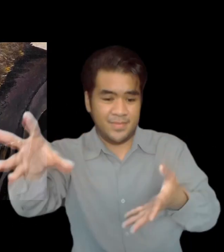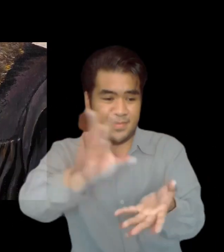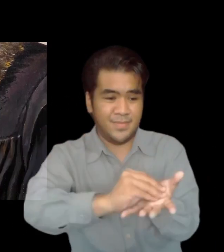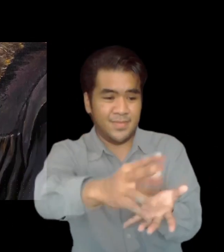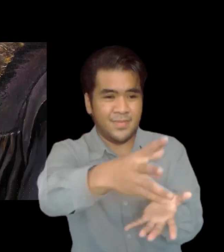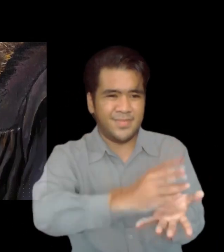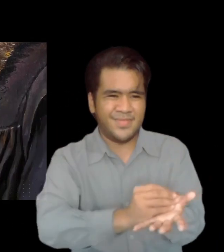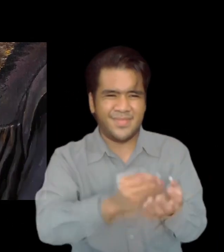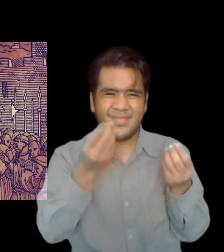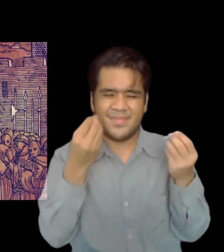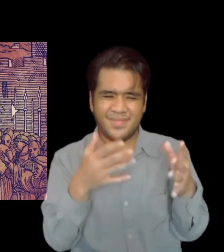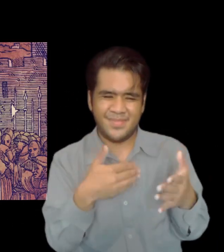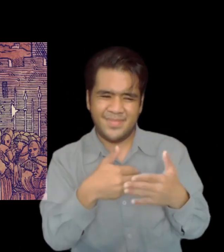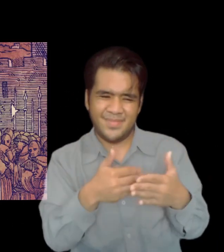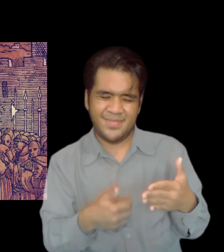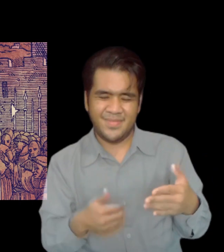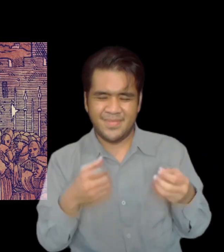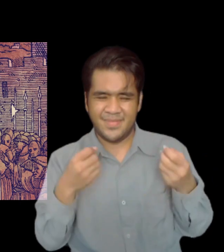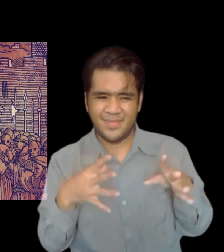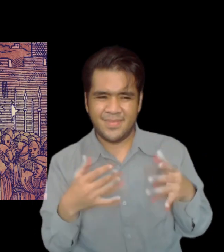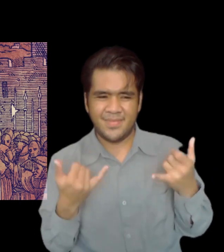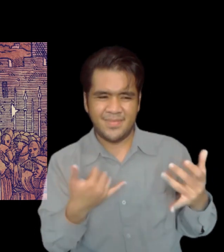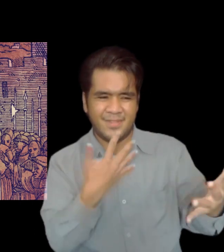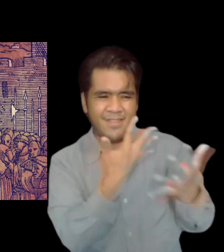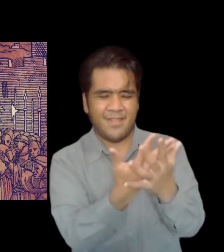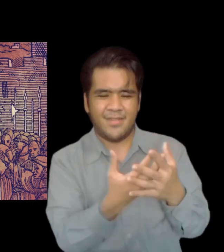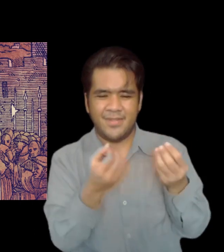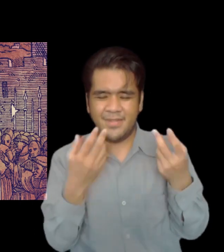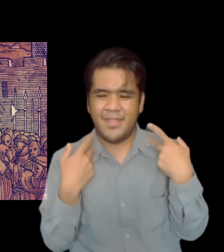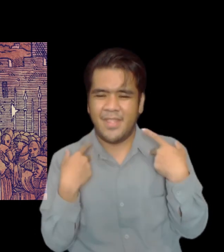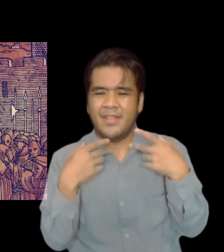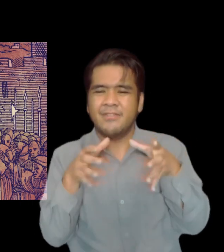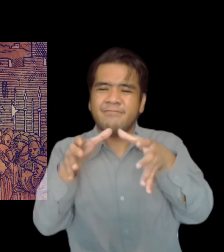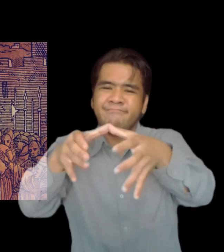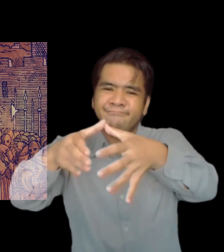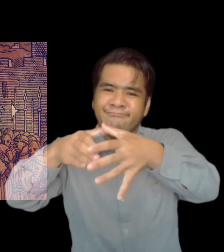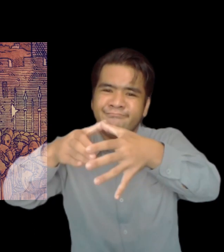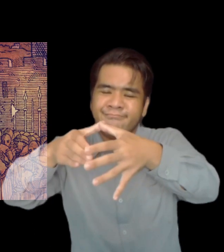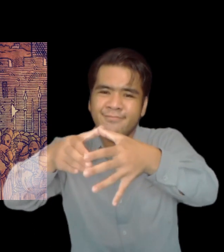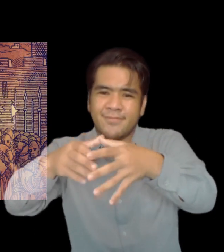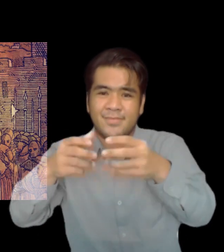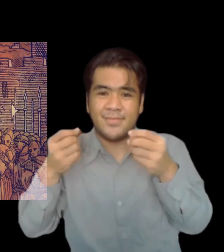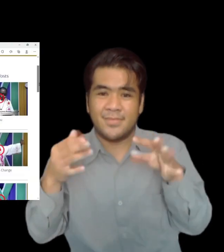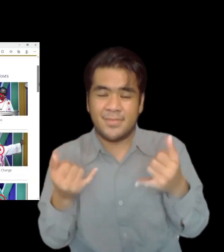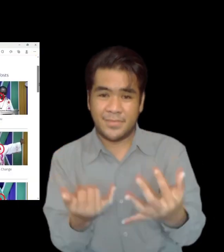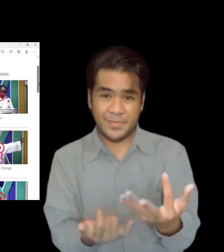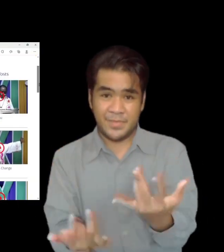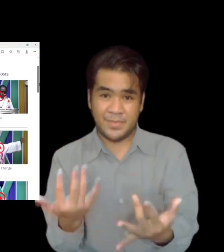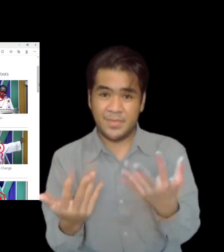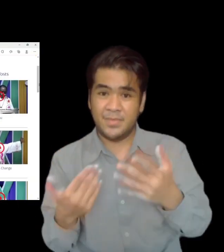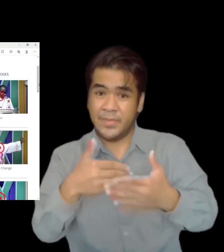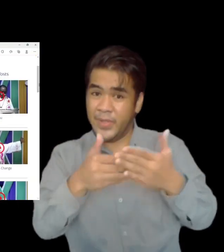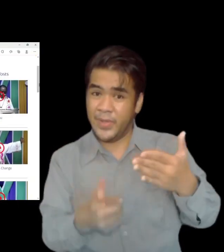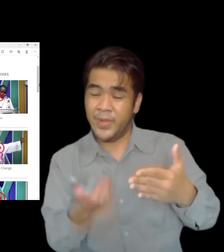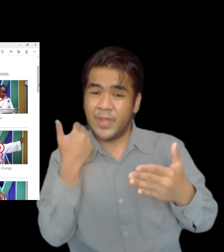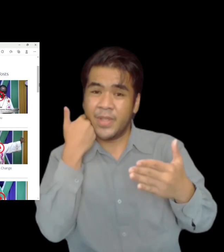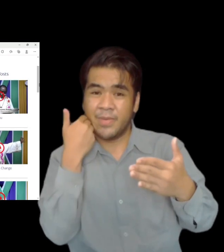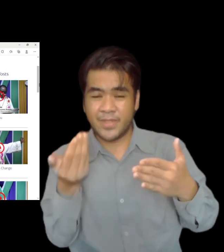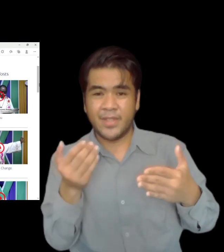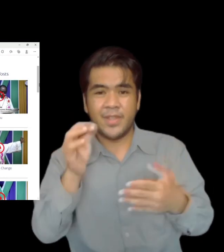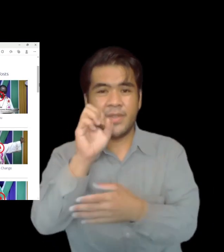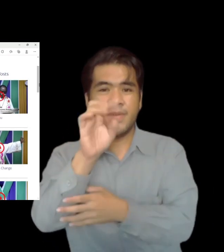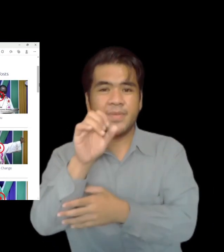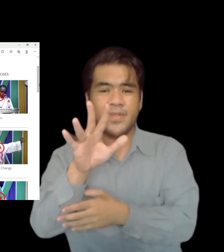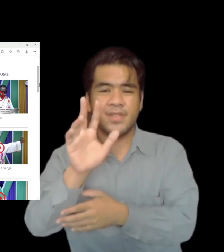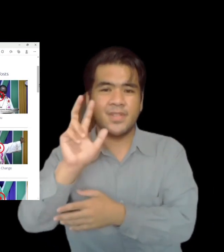man matapos ang pagsalin ay nabihag siya at pinatay sa pamamagitan ng pagsakal at pagsunog sa tulos. Pero bago bawian ng buhay si